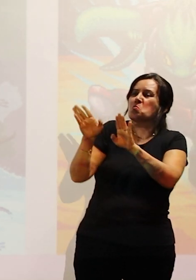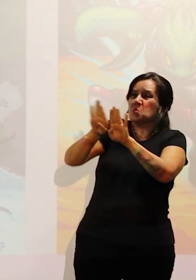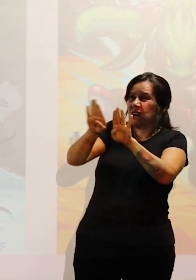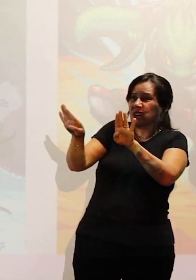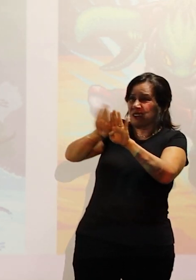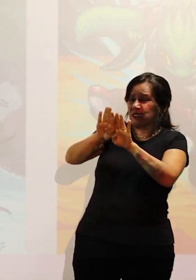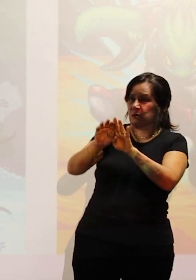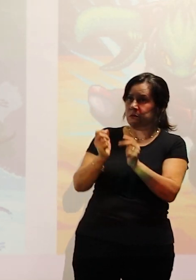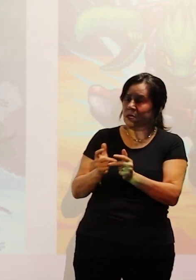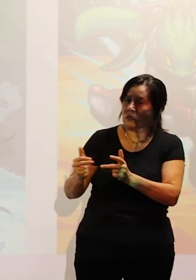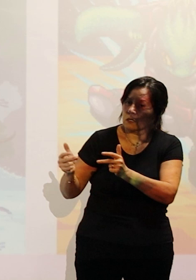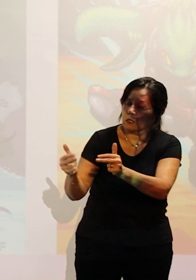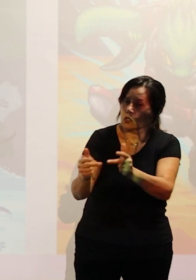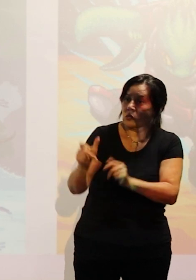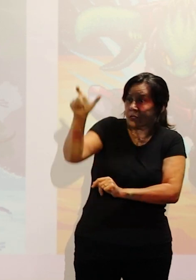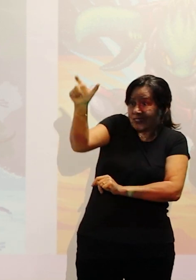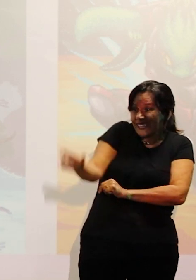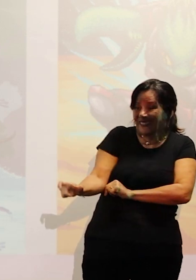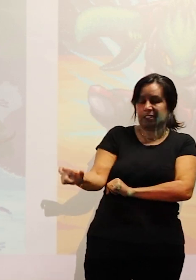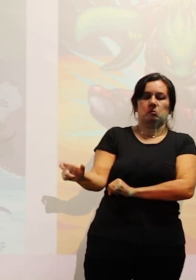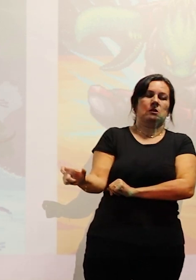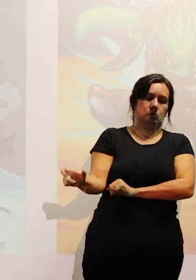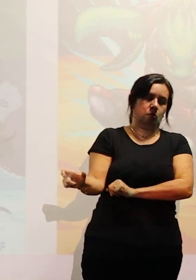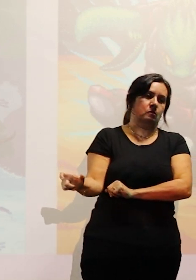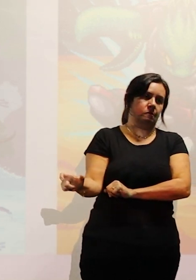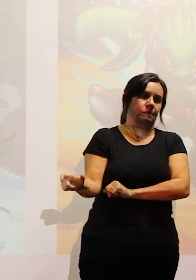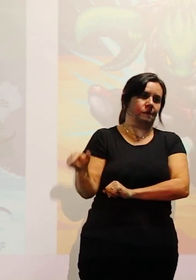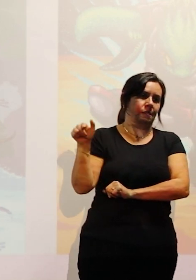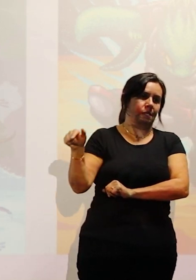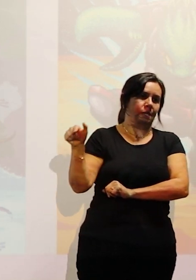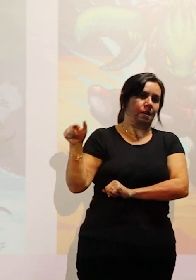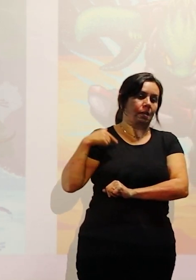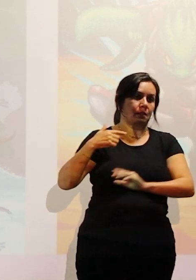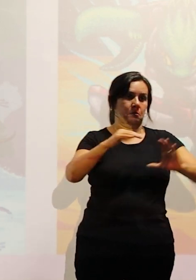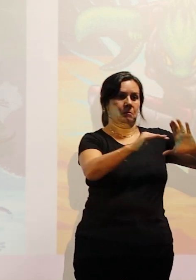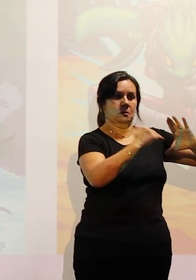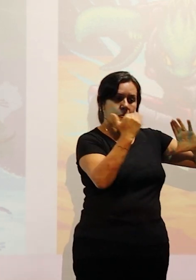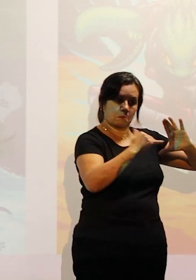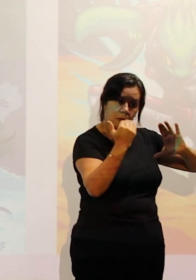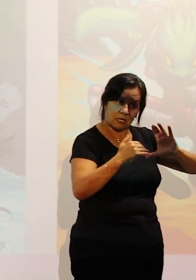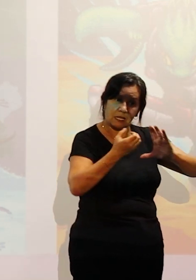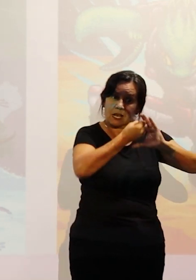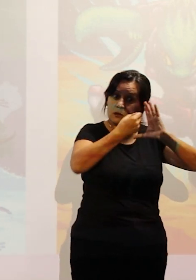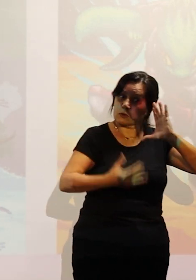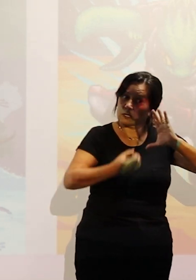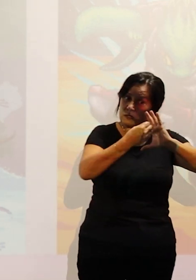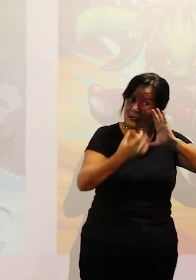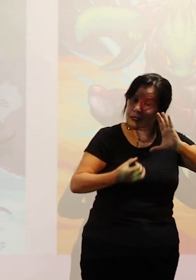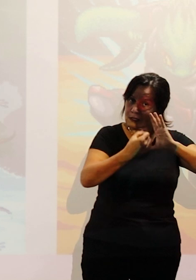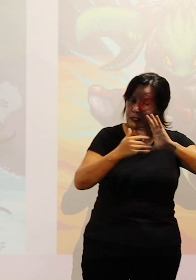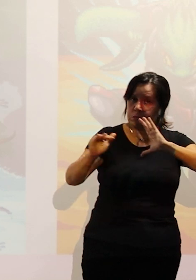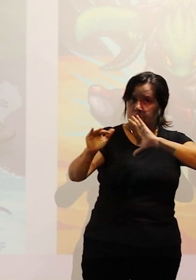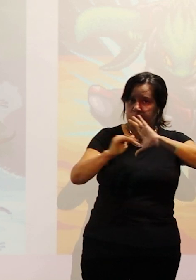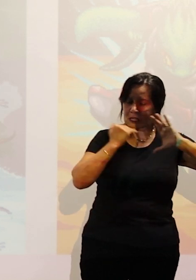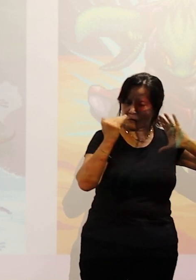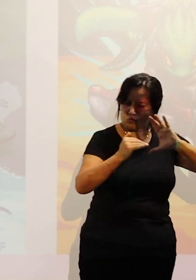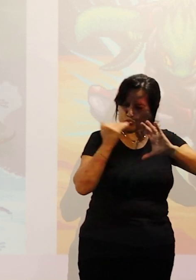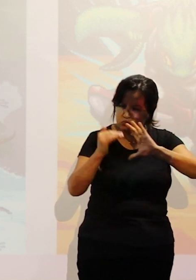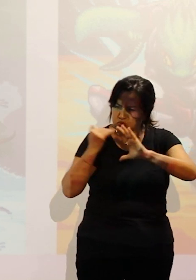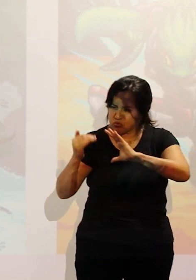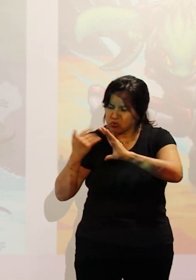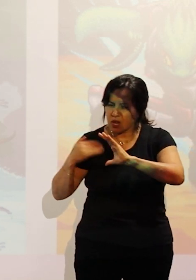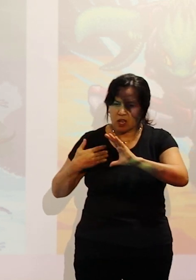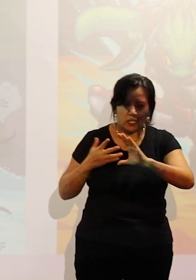um jogo desse personagem. E aí eles me deram algumas referências. Uma delas foi a capa do Super Metroid, do Super Nintendo.